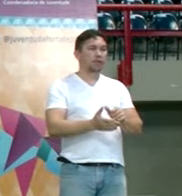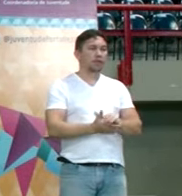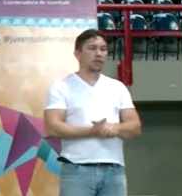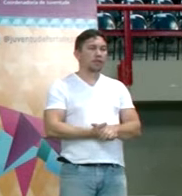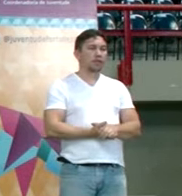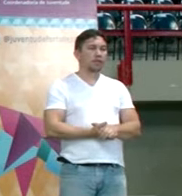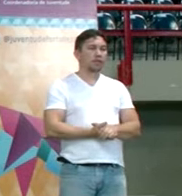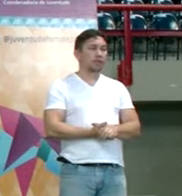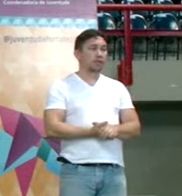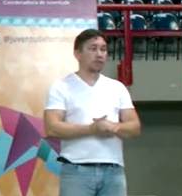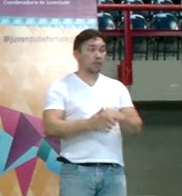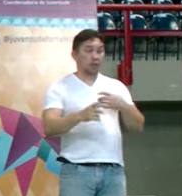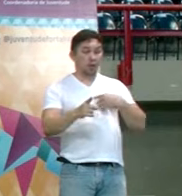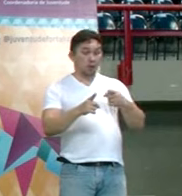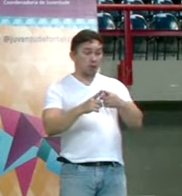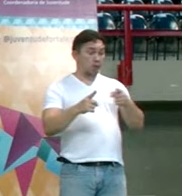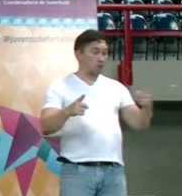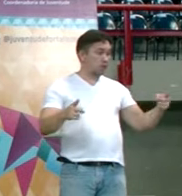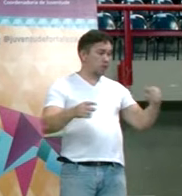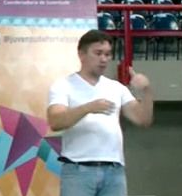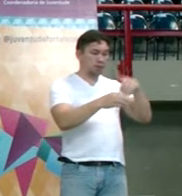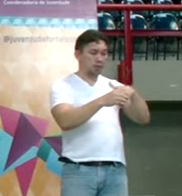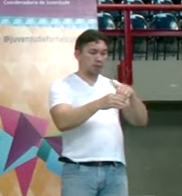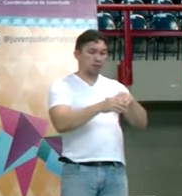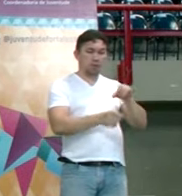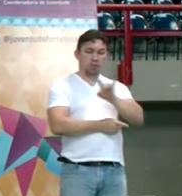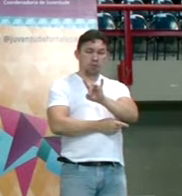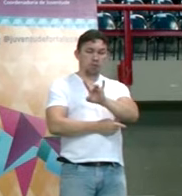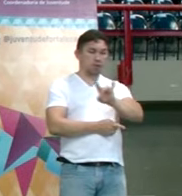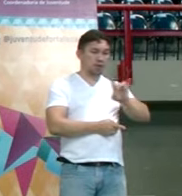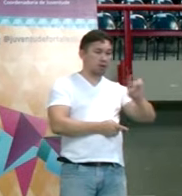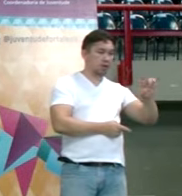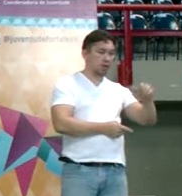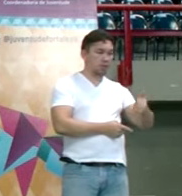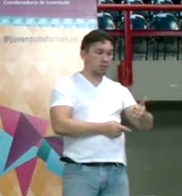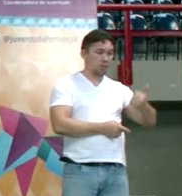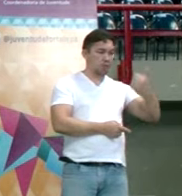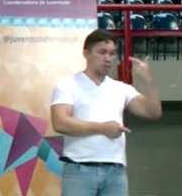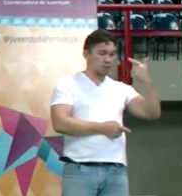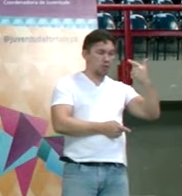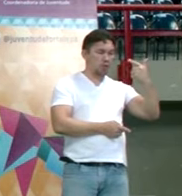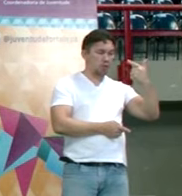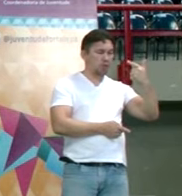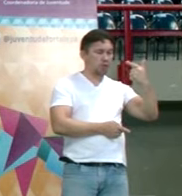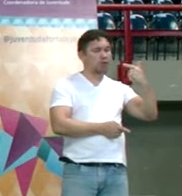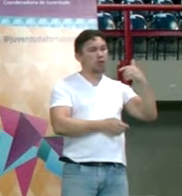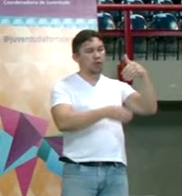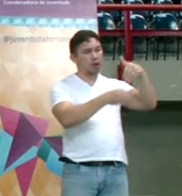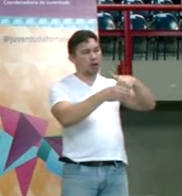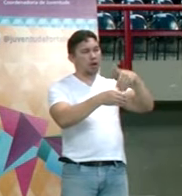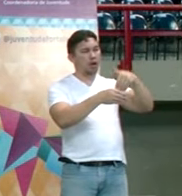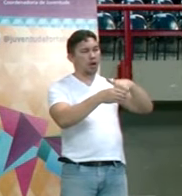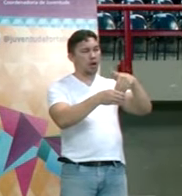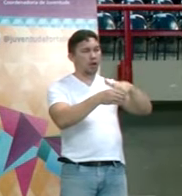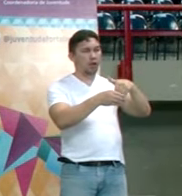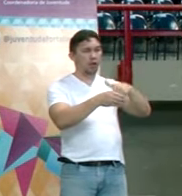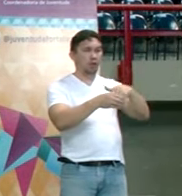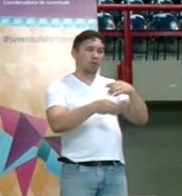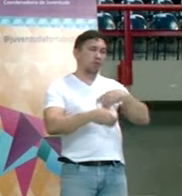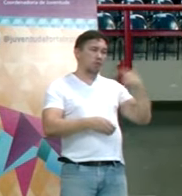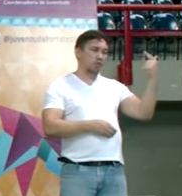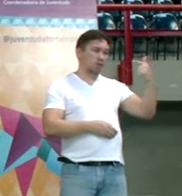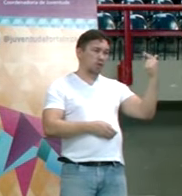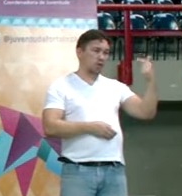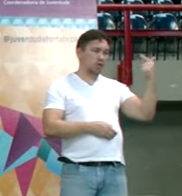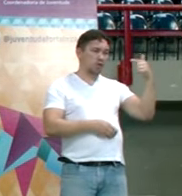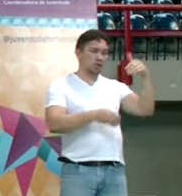mostra o tempo de votação de cada um dos 12 primeiros eleitores a votarem no segundo